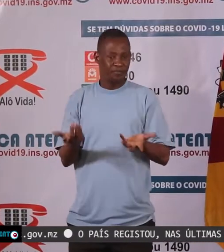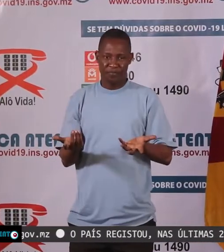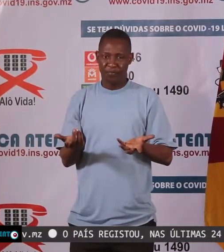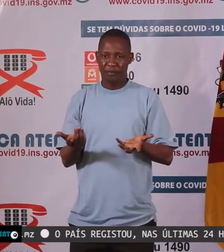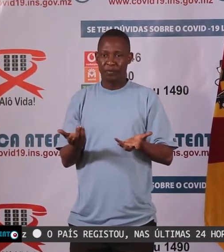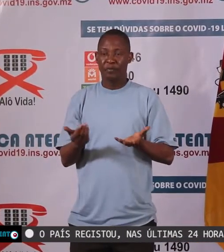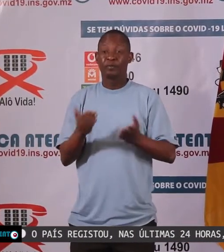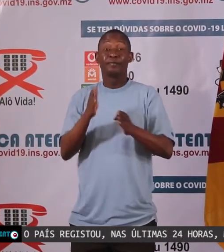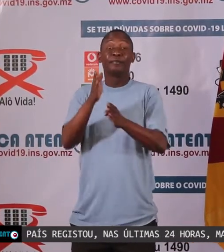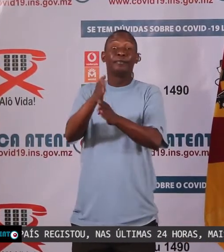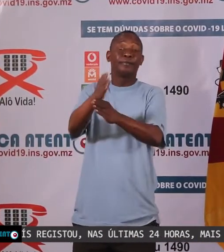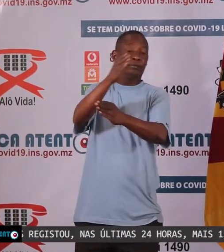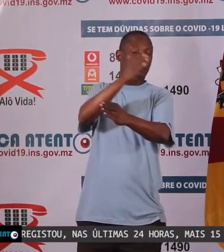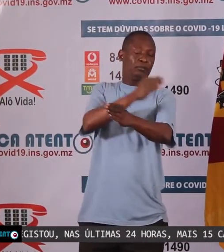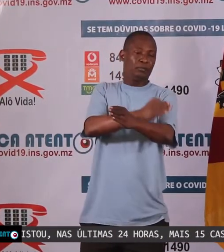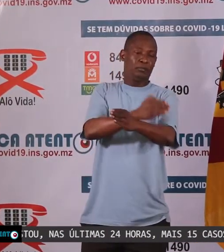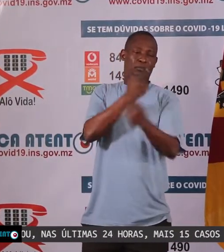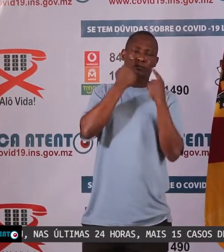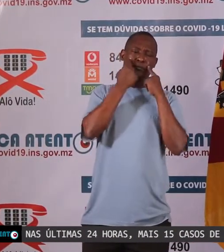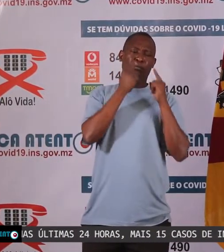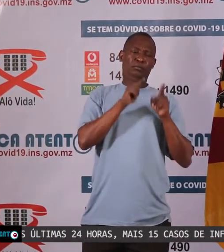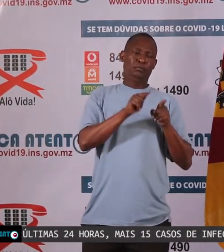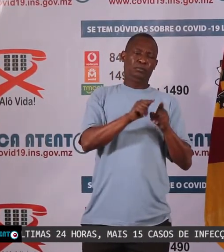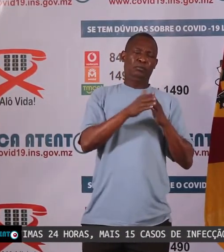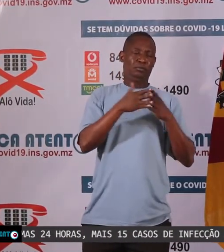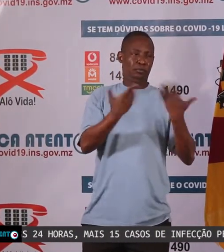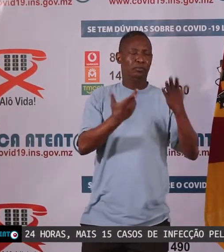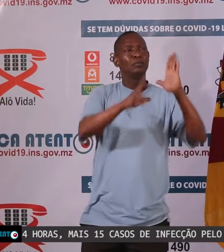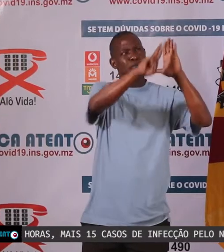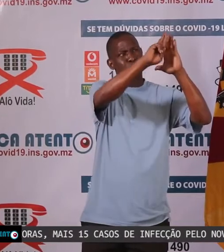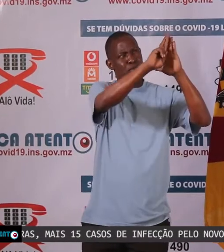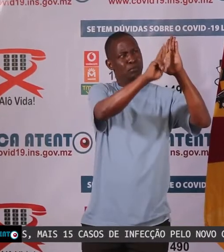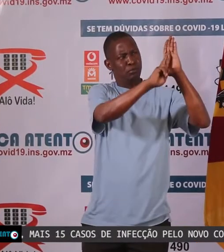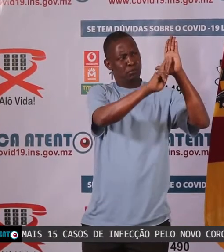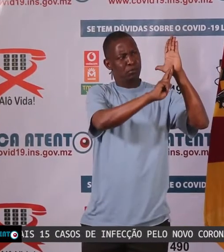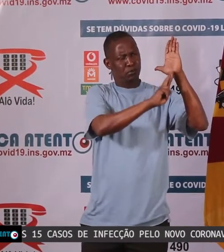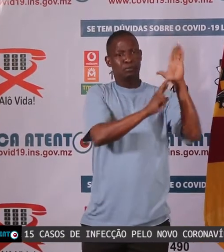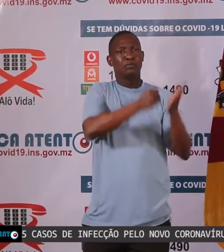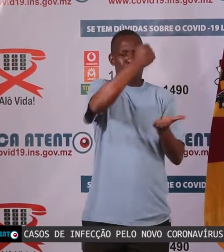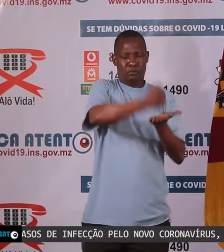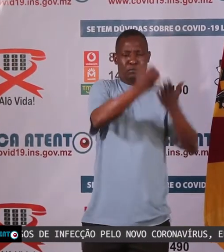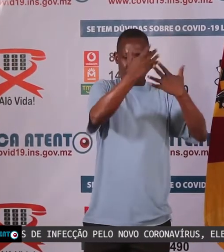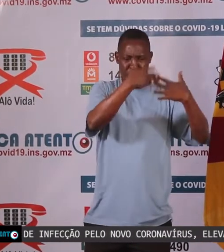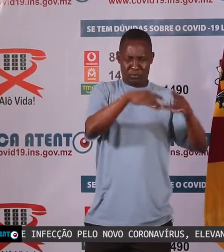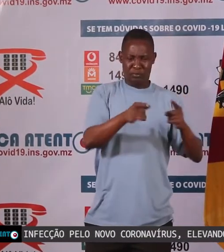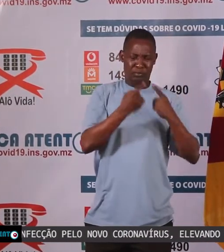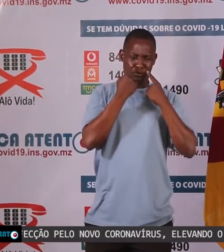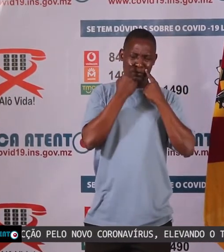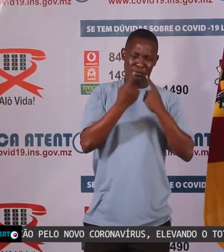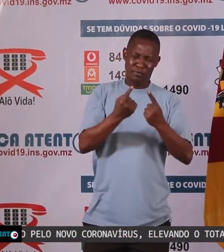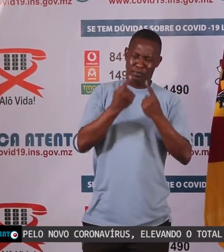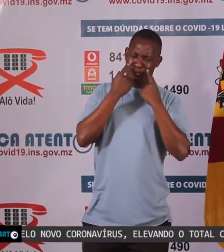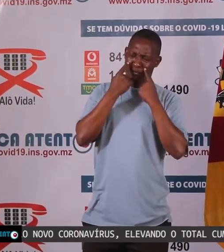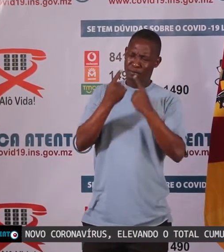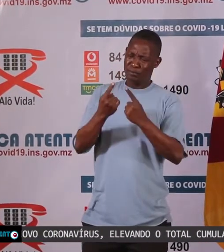ter verificado que, apesar das medidas adotadas, verificou-se e continua a verificar-se um aumento do